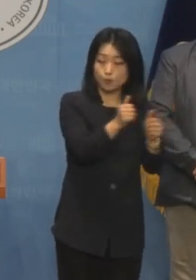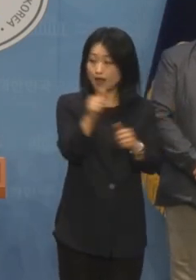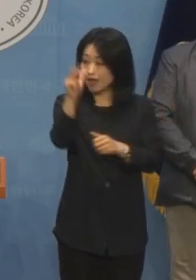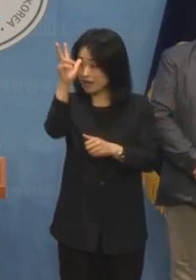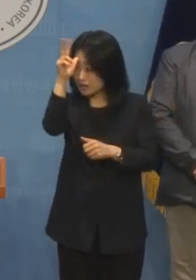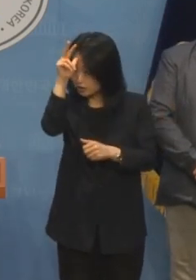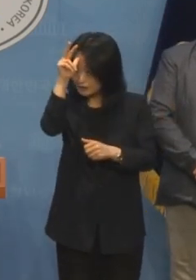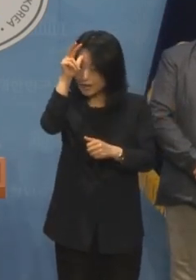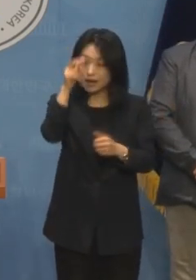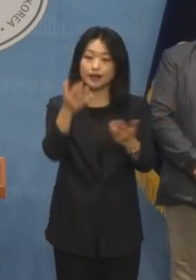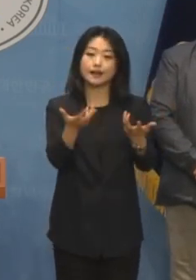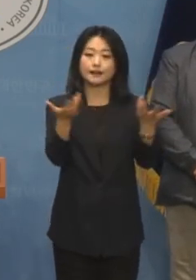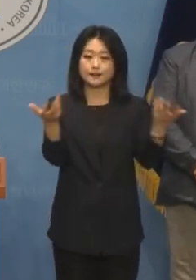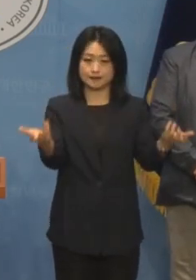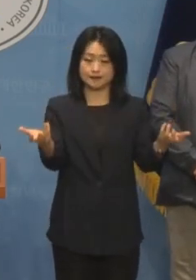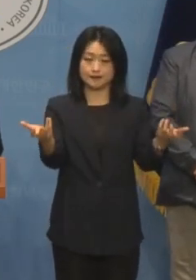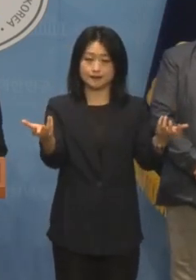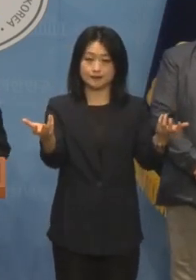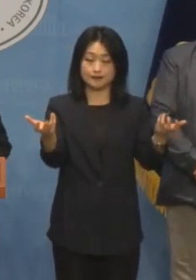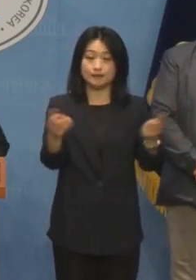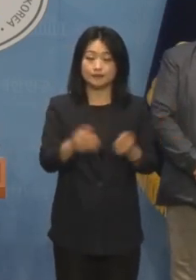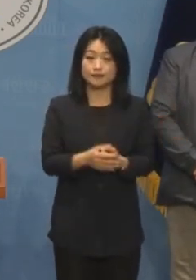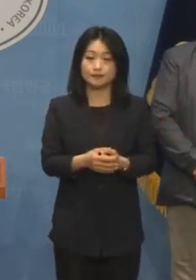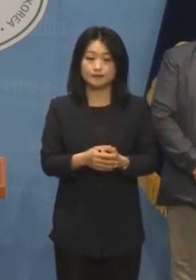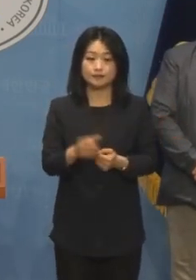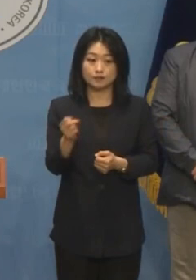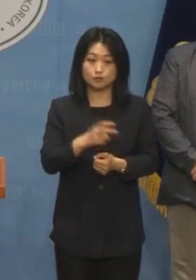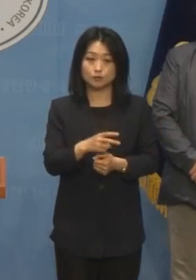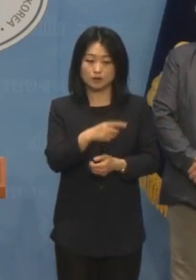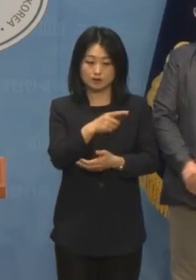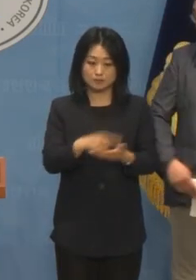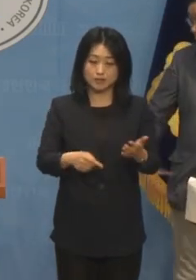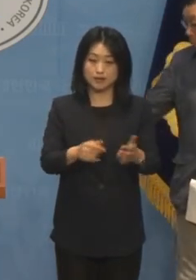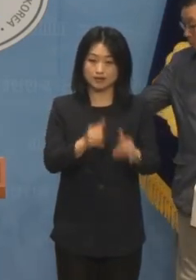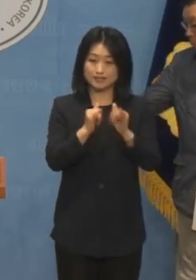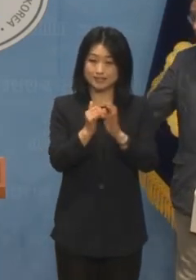분들 회원해드리겠습니다. 감사합니다.